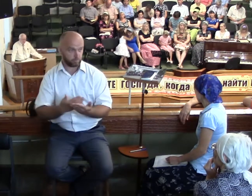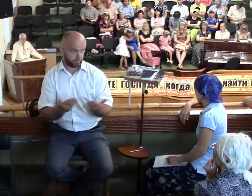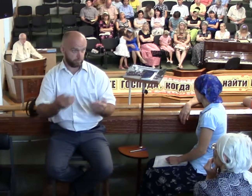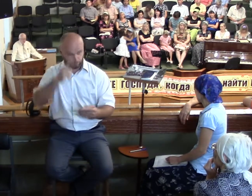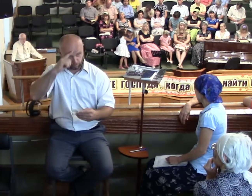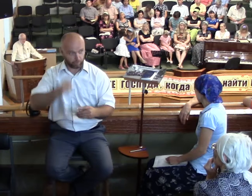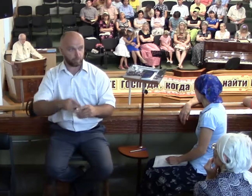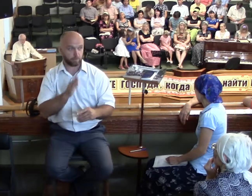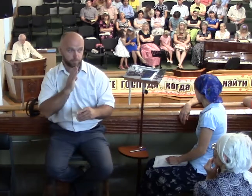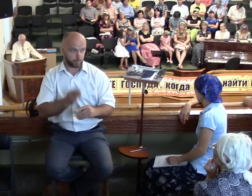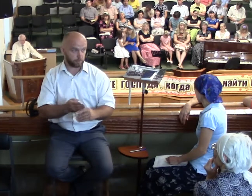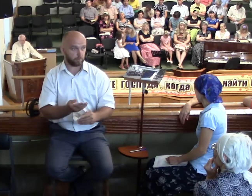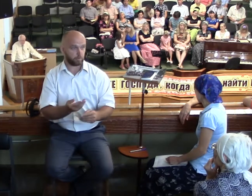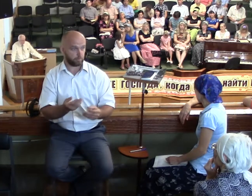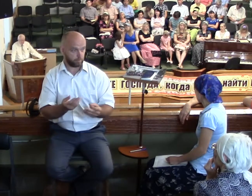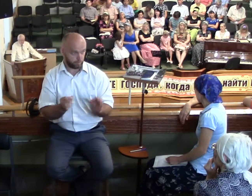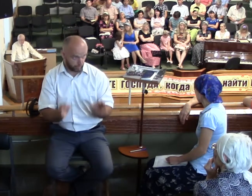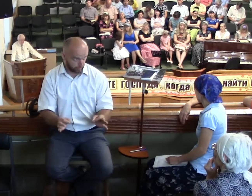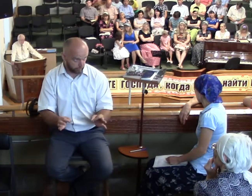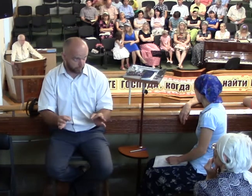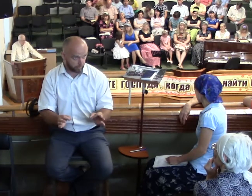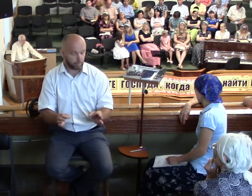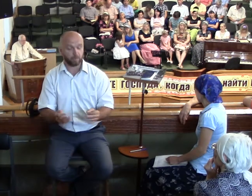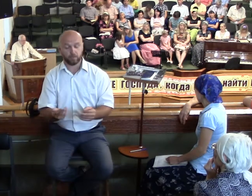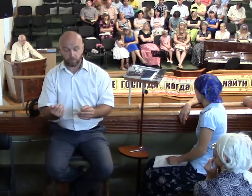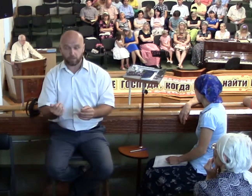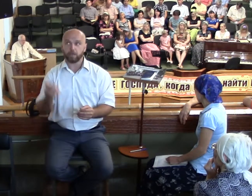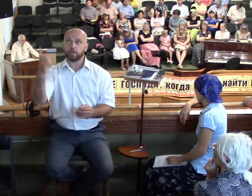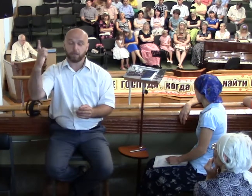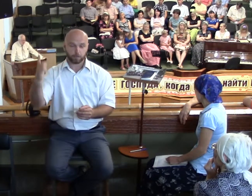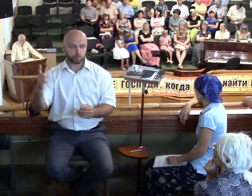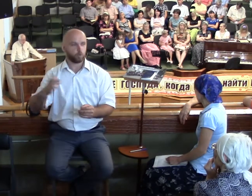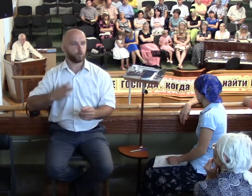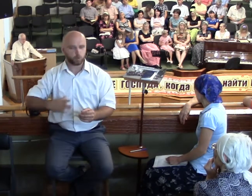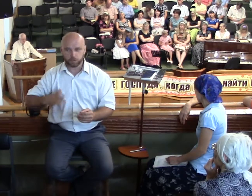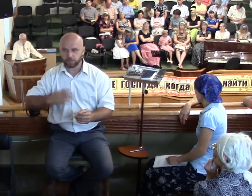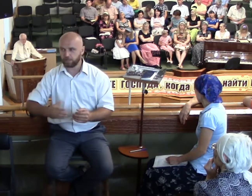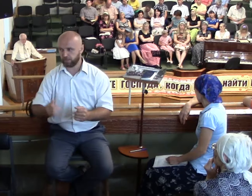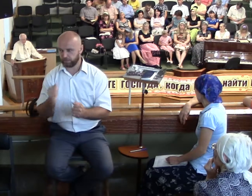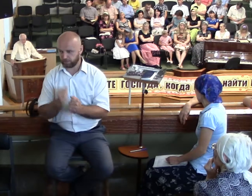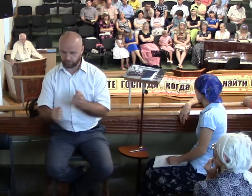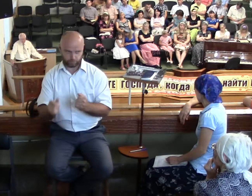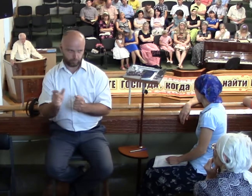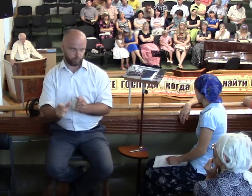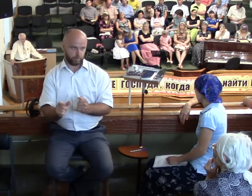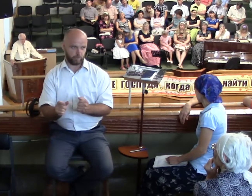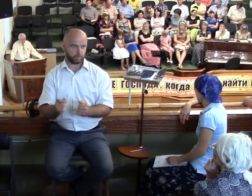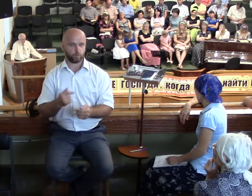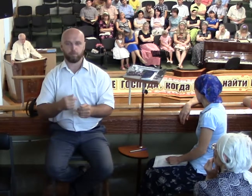приготовленное для нас. Там ожидает Господь нас, там мы будем с Ним всегда. Это есть надежда